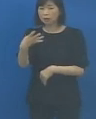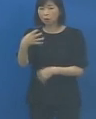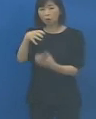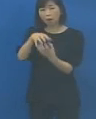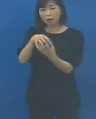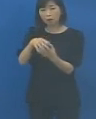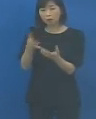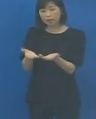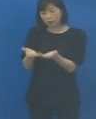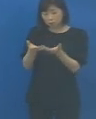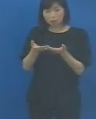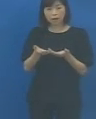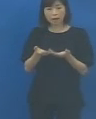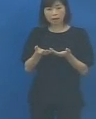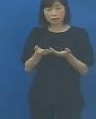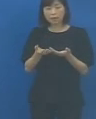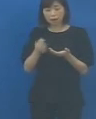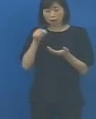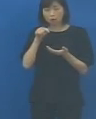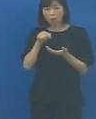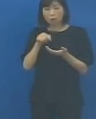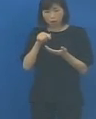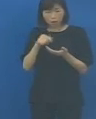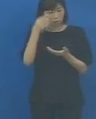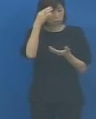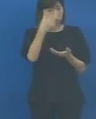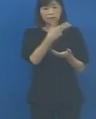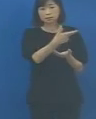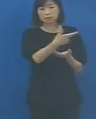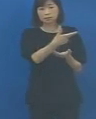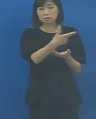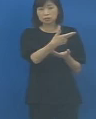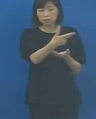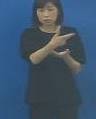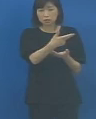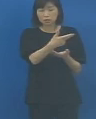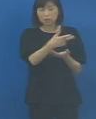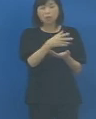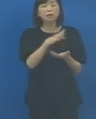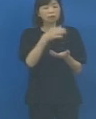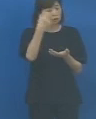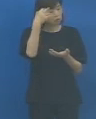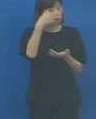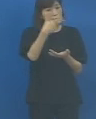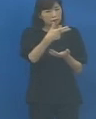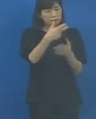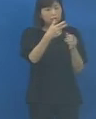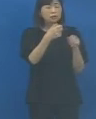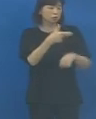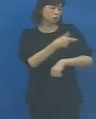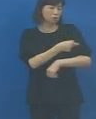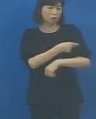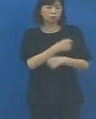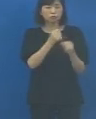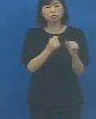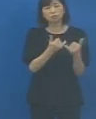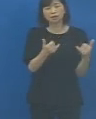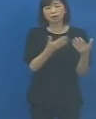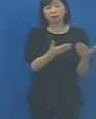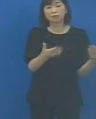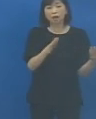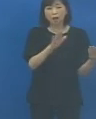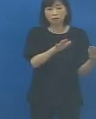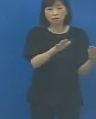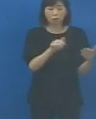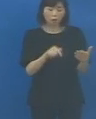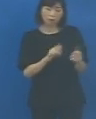ただいて、これを倉吉市、実態は倉吉市で注射を打っている 住民が多いということ、これで協力しよう